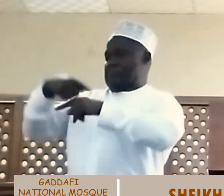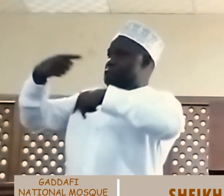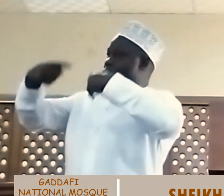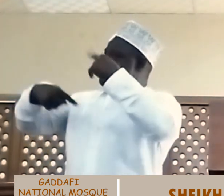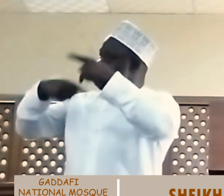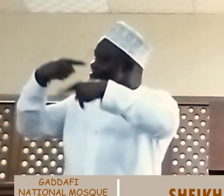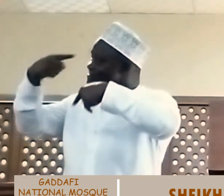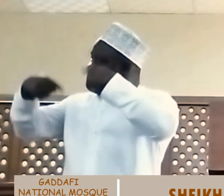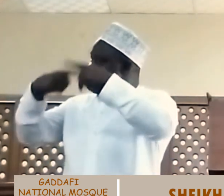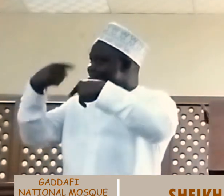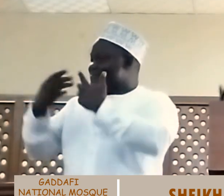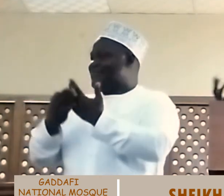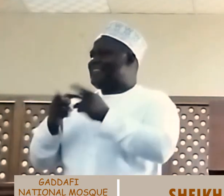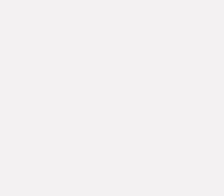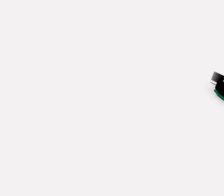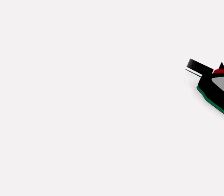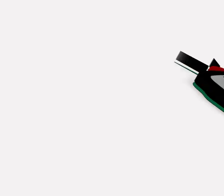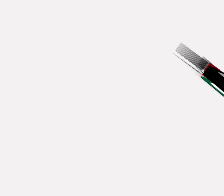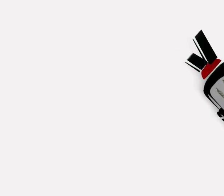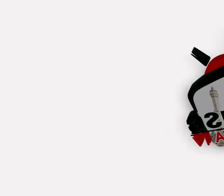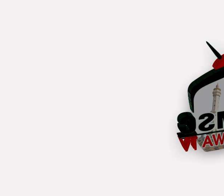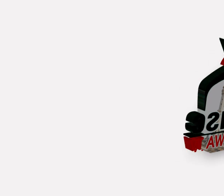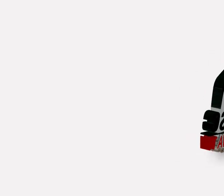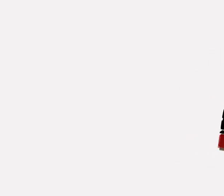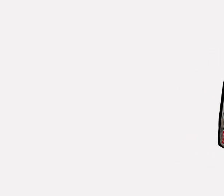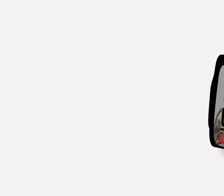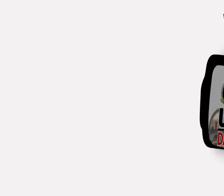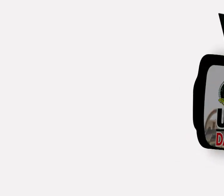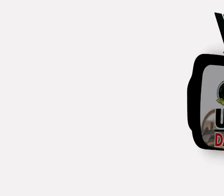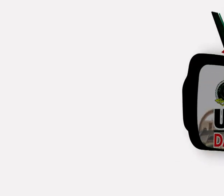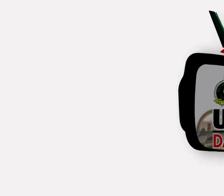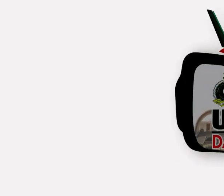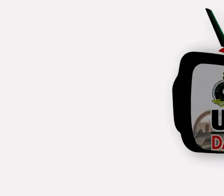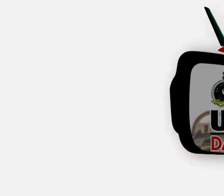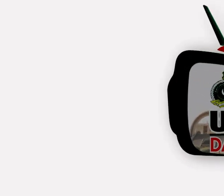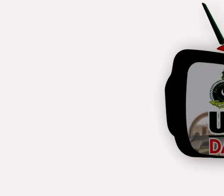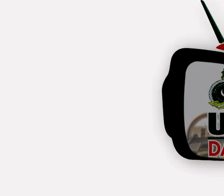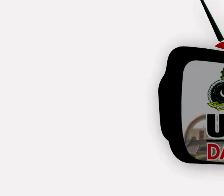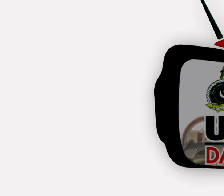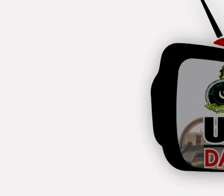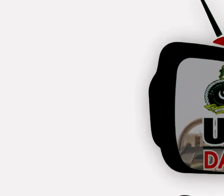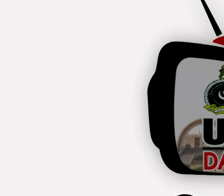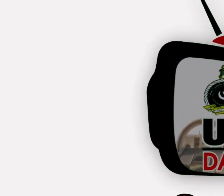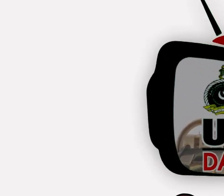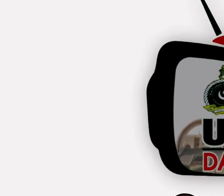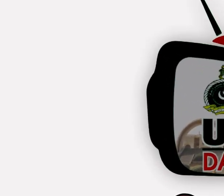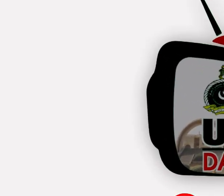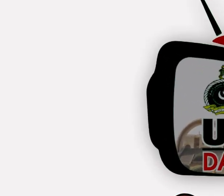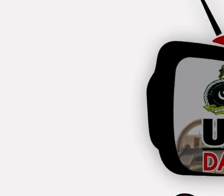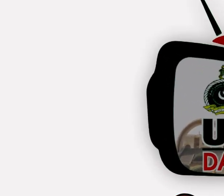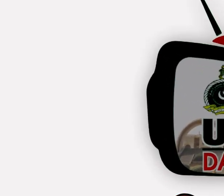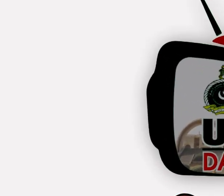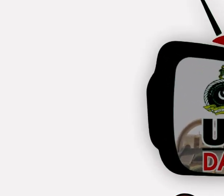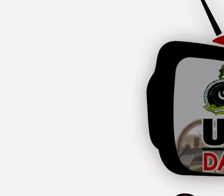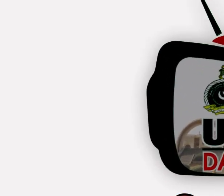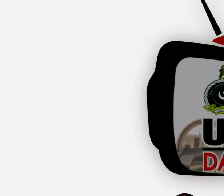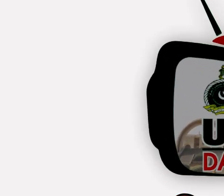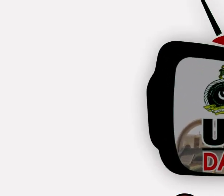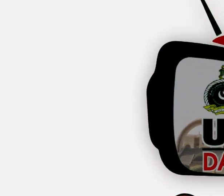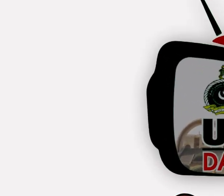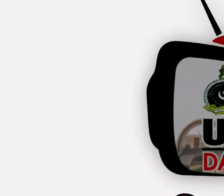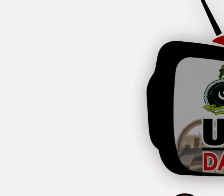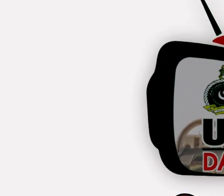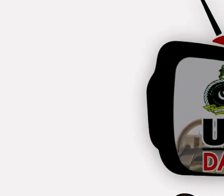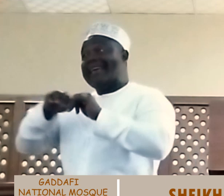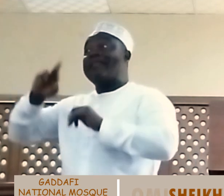gutambula. Beesiimye abantu abali mu mbeera efaanana bw'etyo, naye baliba bagenzi baliba basigala nga